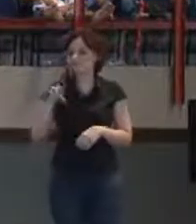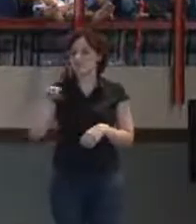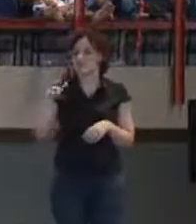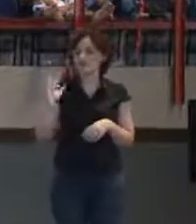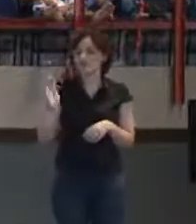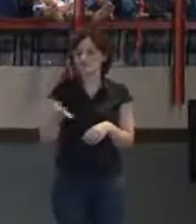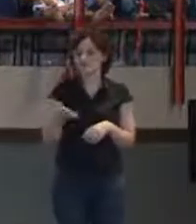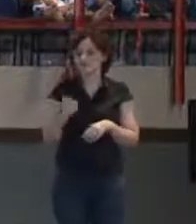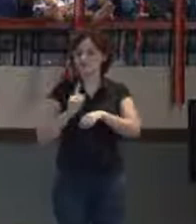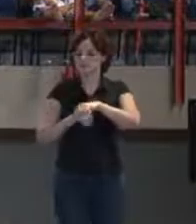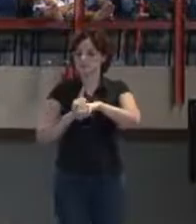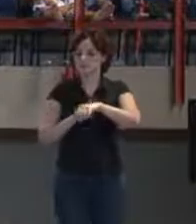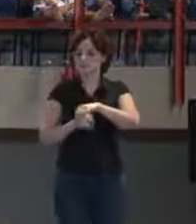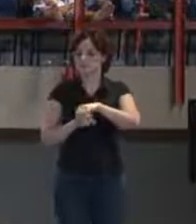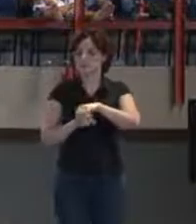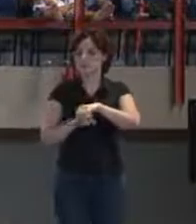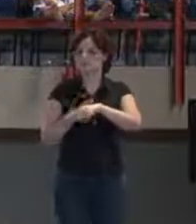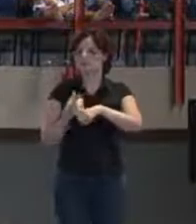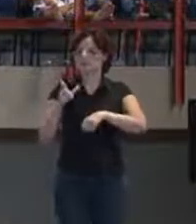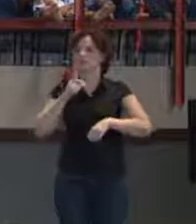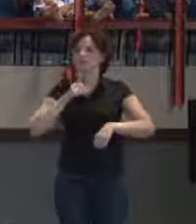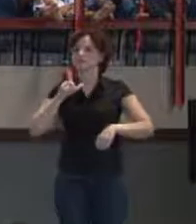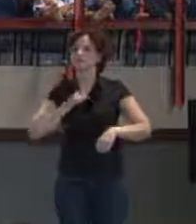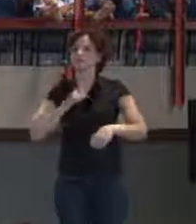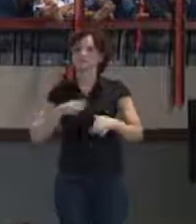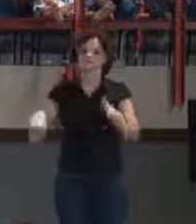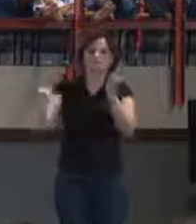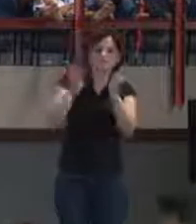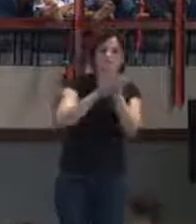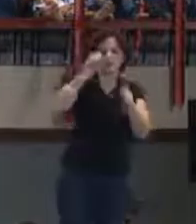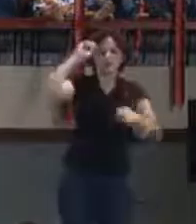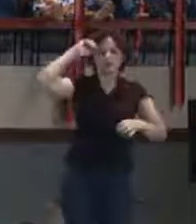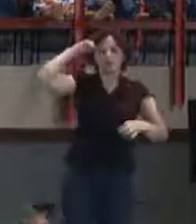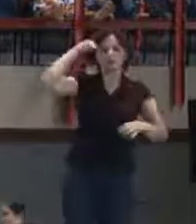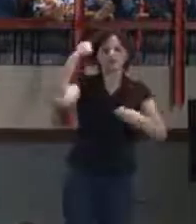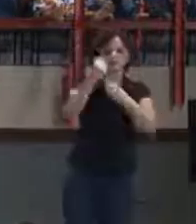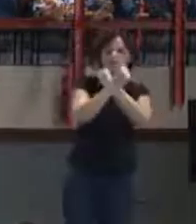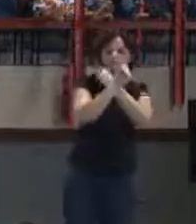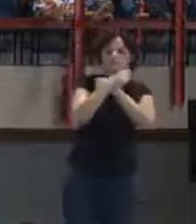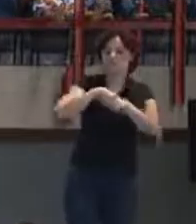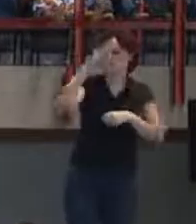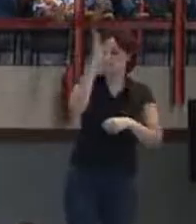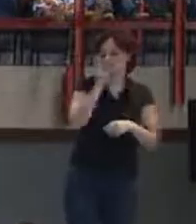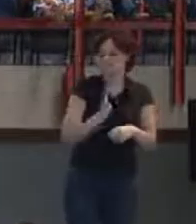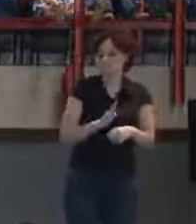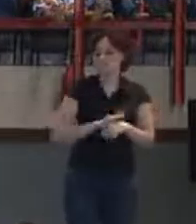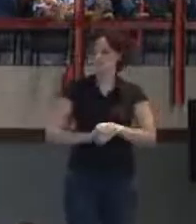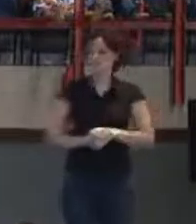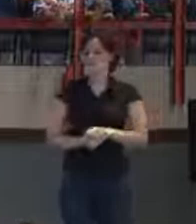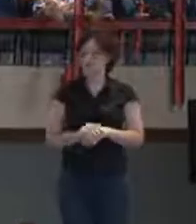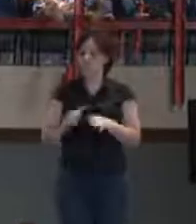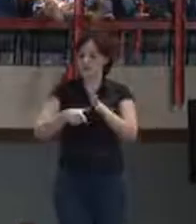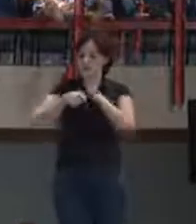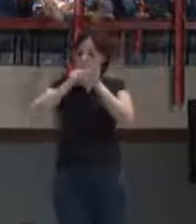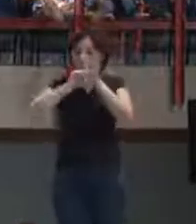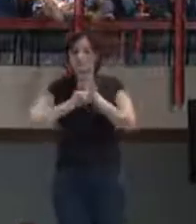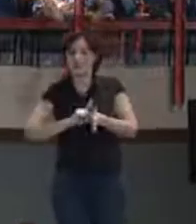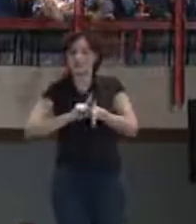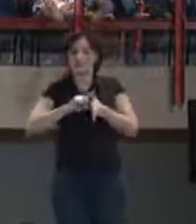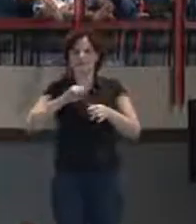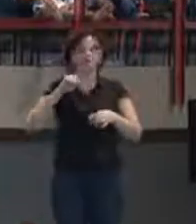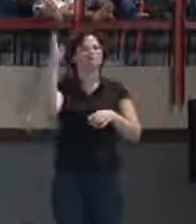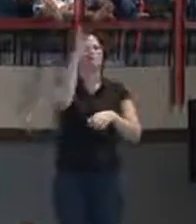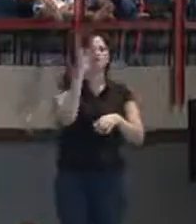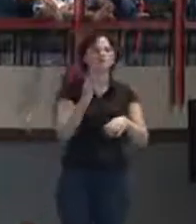que eu coloquei para vocês têm a entrada do negro. Então, naquele primeiro momento, pré-colonização e tudo mais, a gente não tem